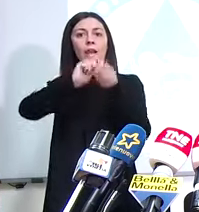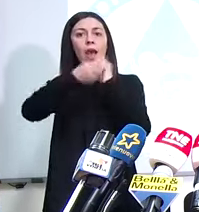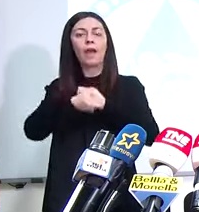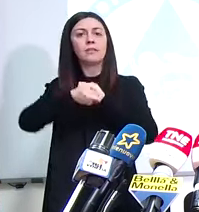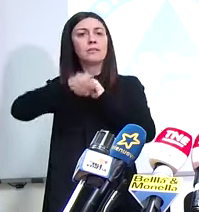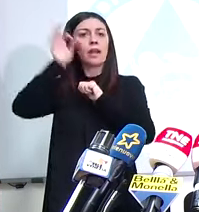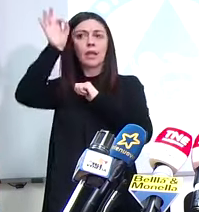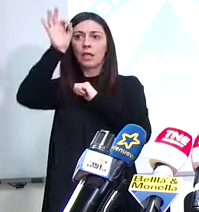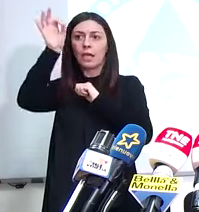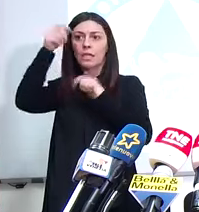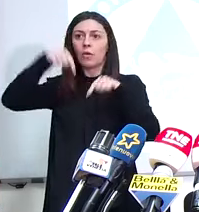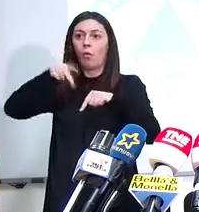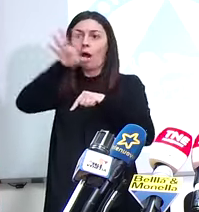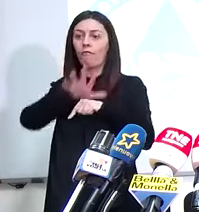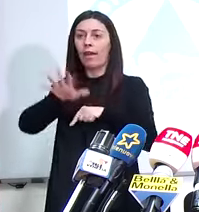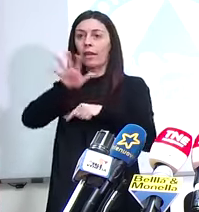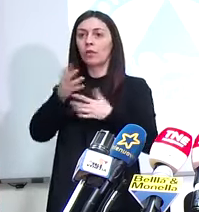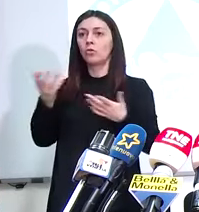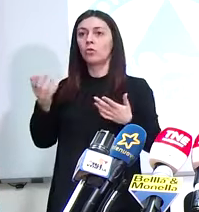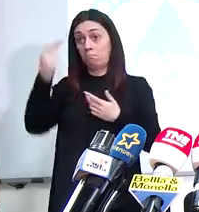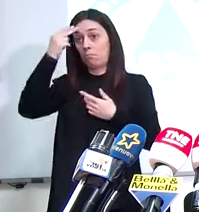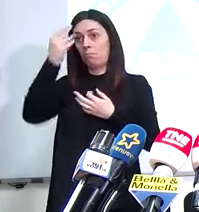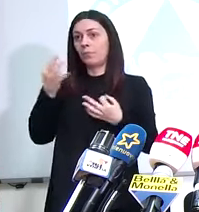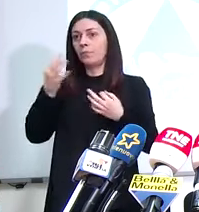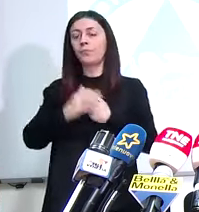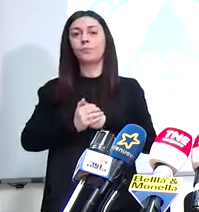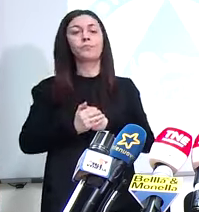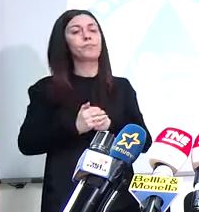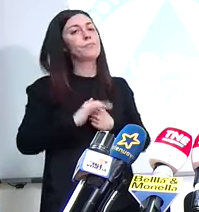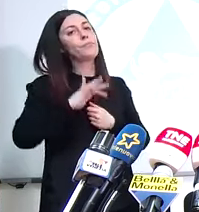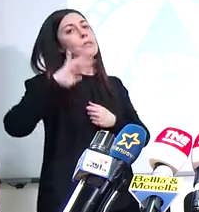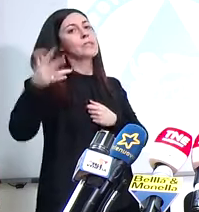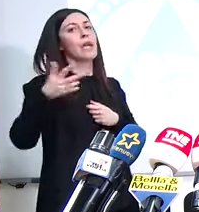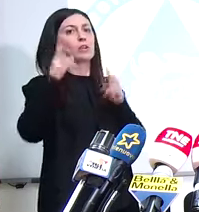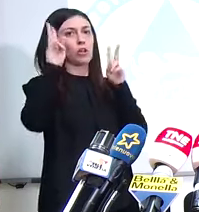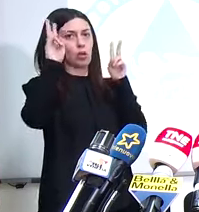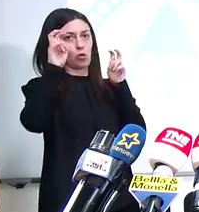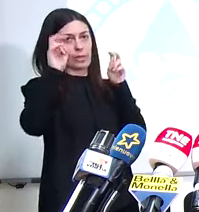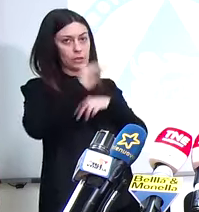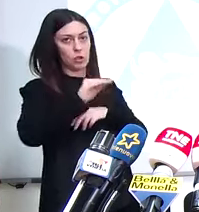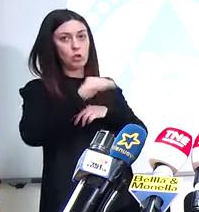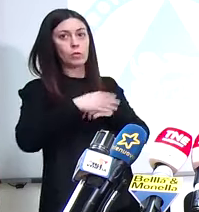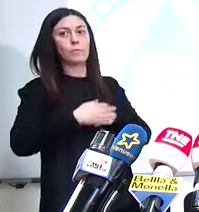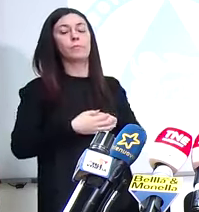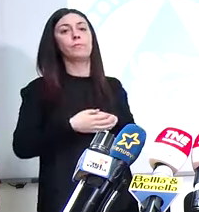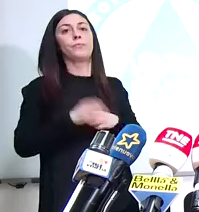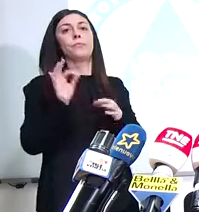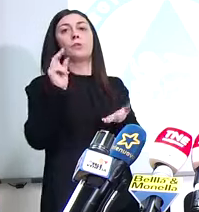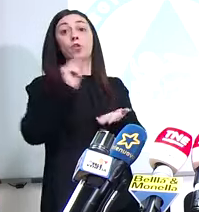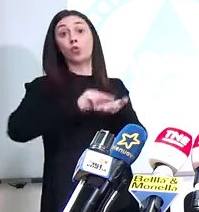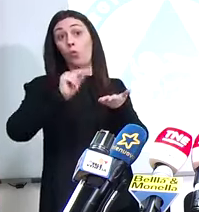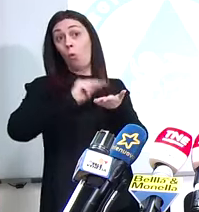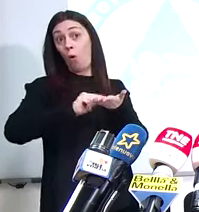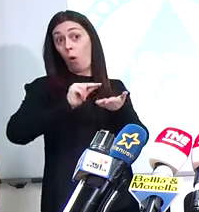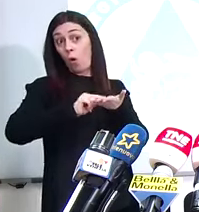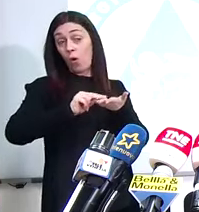un'altra volevo chiedere una cosa riguardo alla scuola alla l'ipotesi che si possa